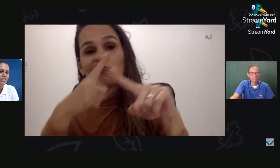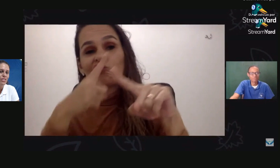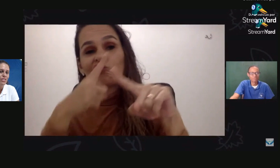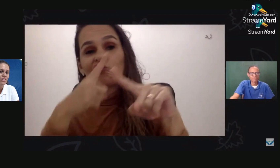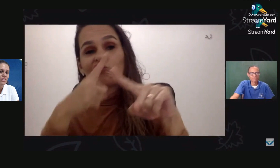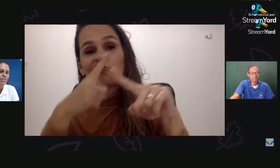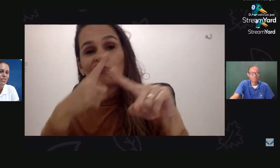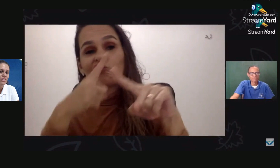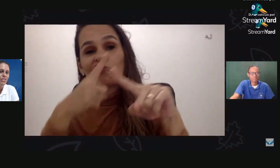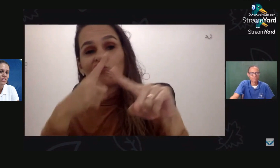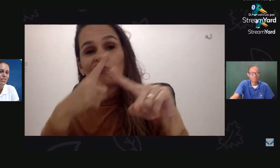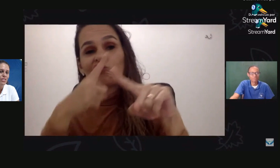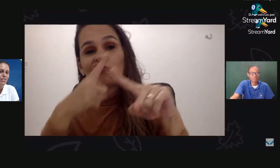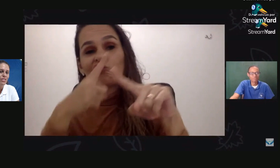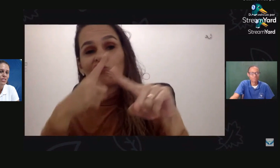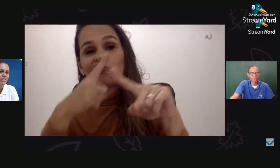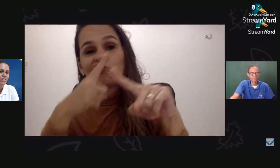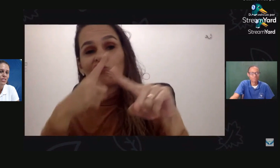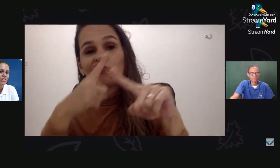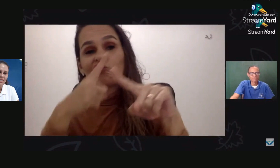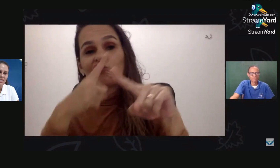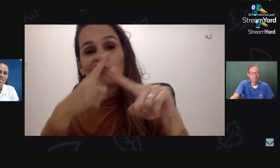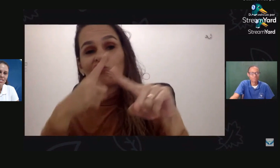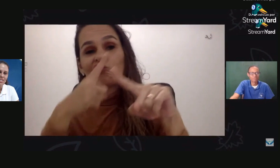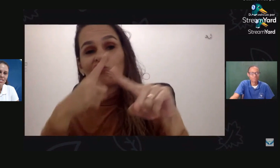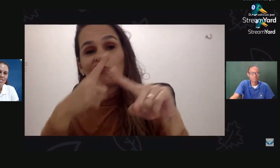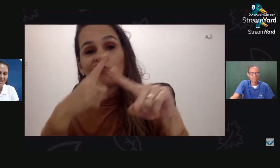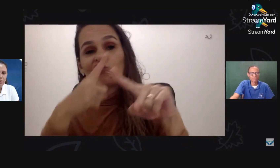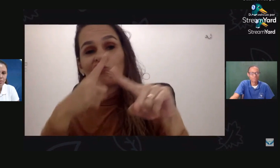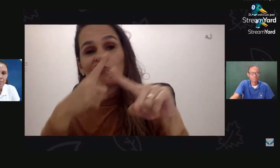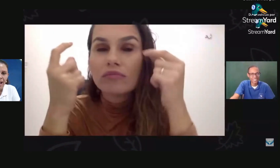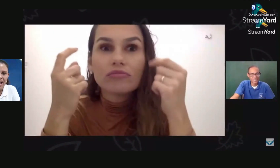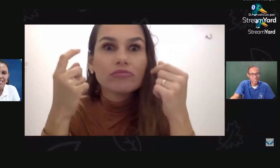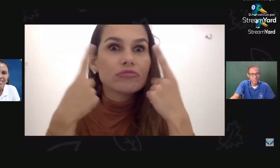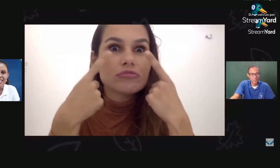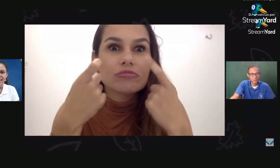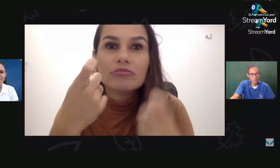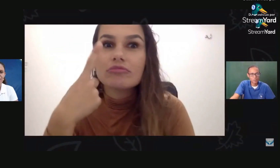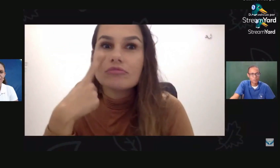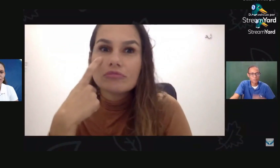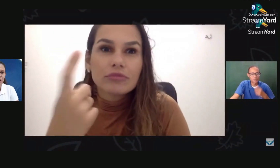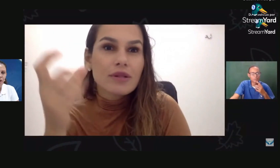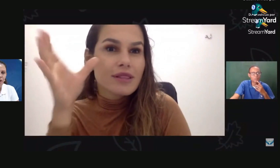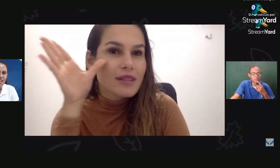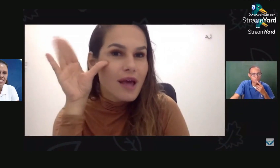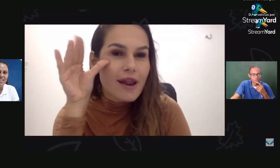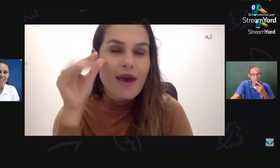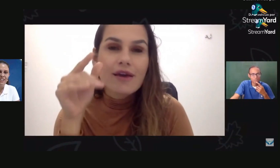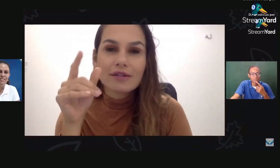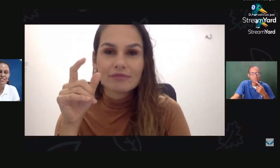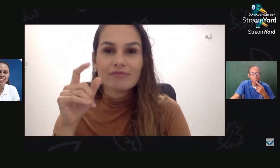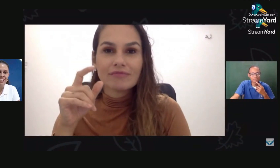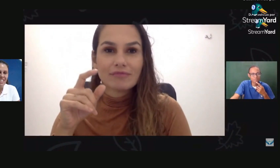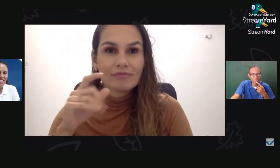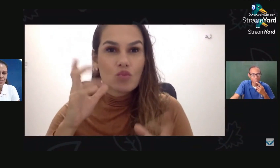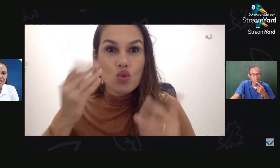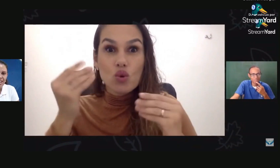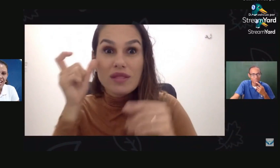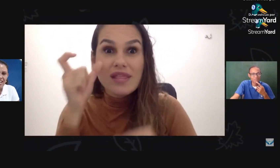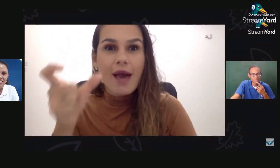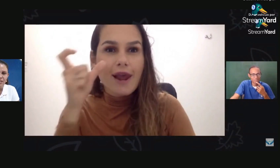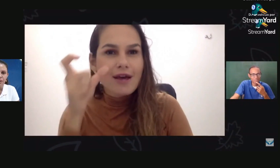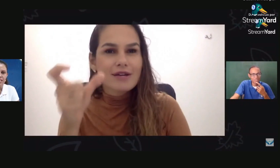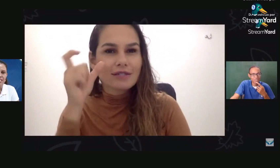quando eu cheguei na universidade, intérprete de Libras, nossa, aprendi muito mais, fiquei curiosa, né,